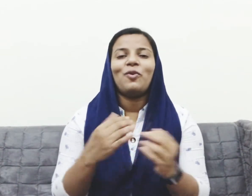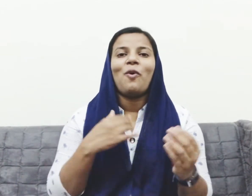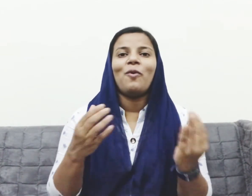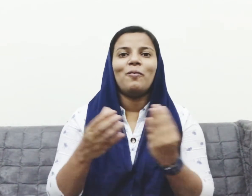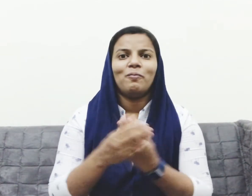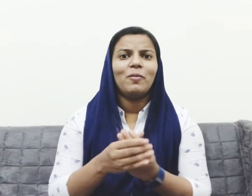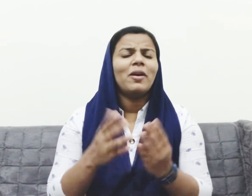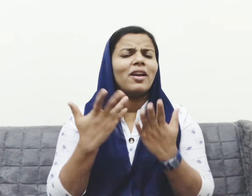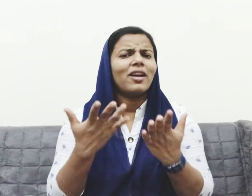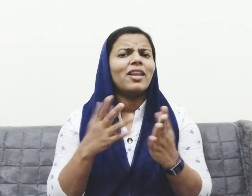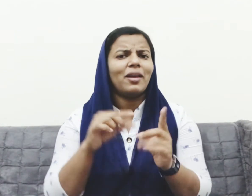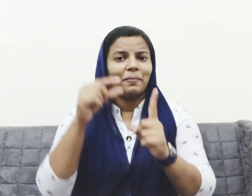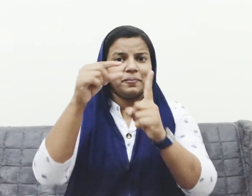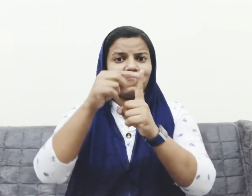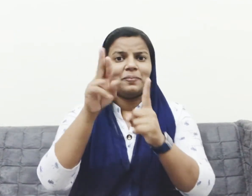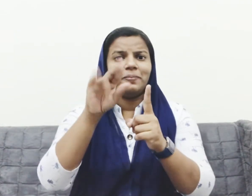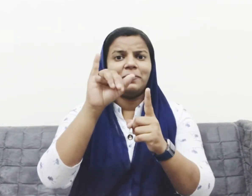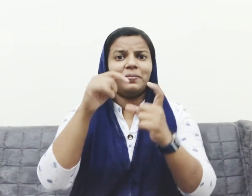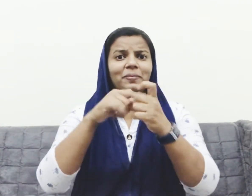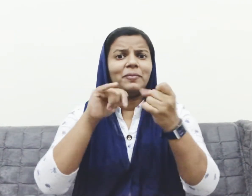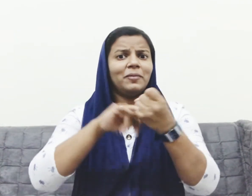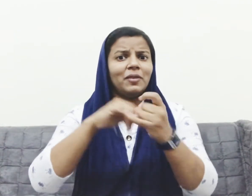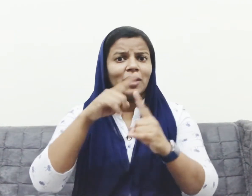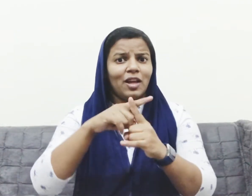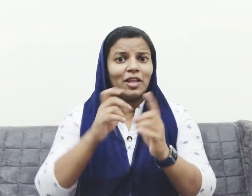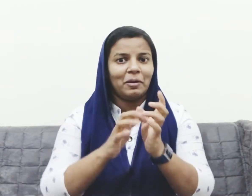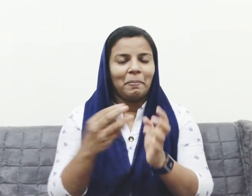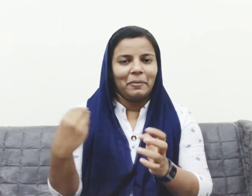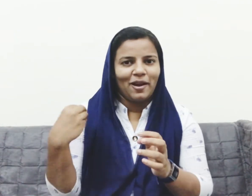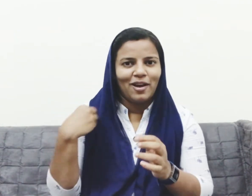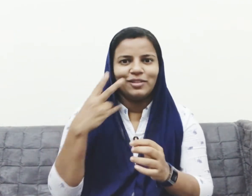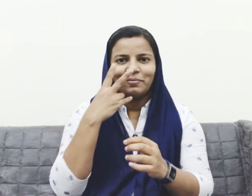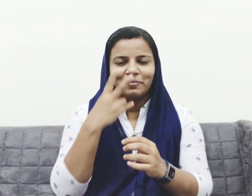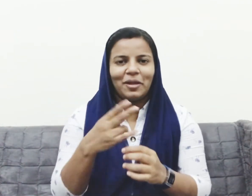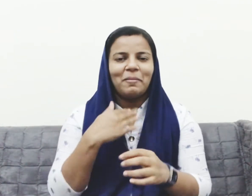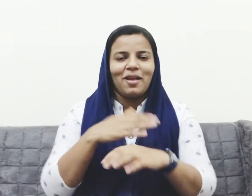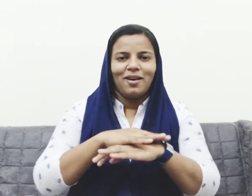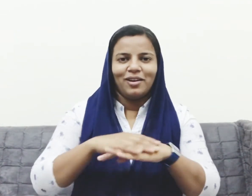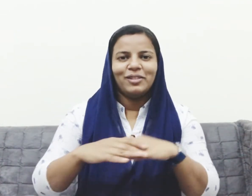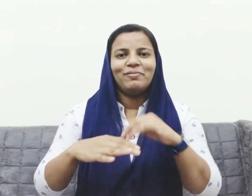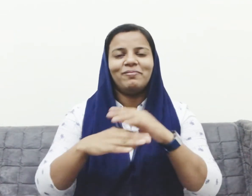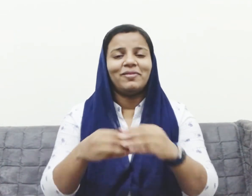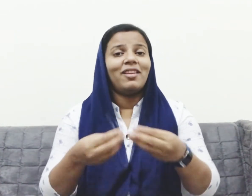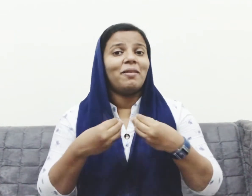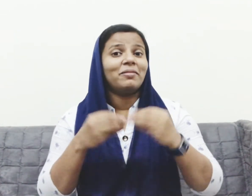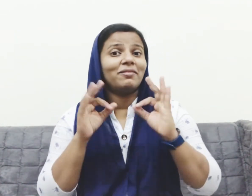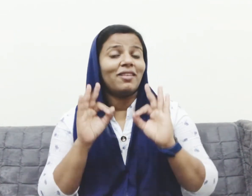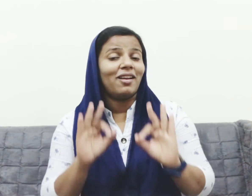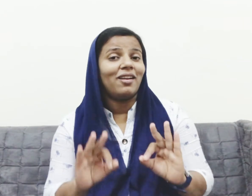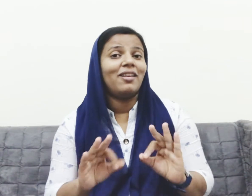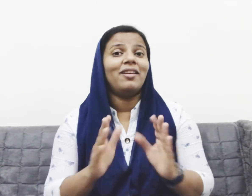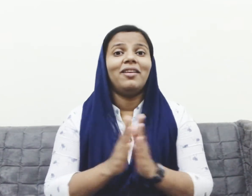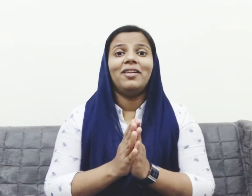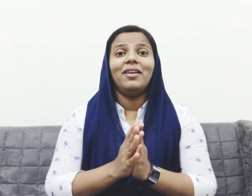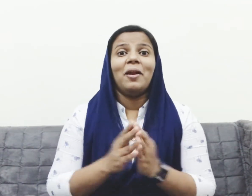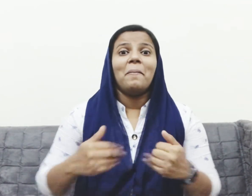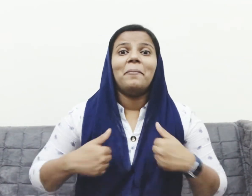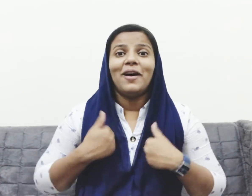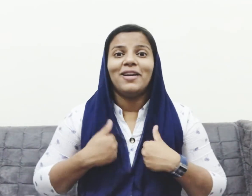കൊണ്ട്, എങ്ങനെയുള്ള മഹാപുരോഹിതൻ? നമ്മുടെ ബലഹീനതകളിൽ സഹതാപം കാണിക്കാൻ കഴിയുന്ന, നമ്മളെ ആശ്വസിപ്പിക്കുവാൻ കഴിയുന്ന, നമുക്ക് സമാധാനം തരാൻ കഴിയുന്ന,